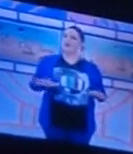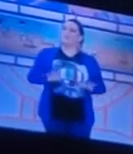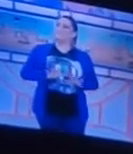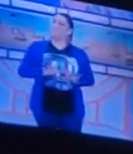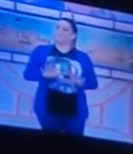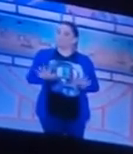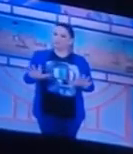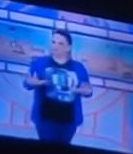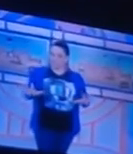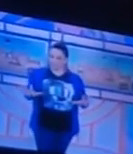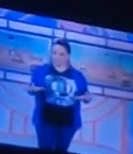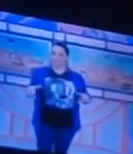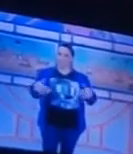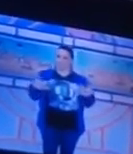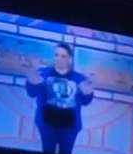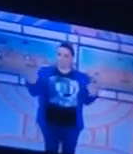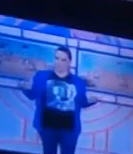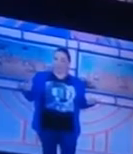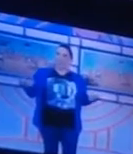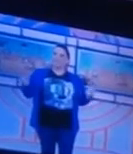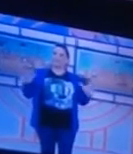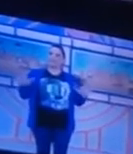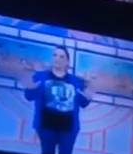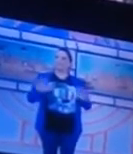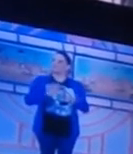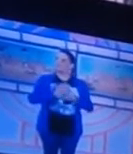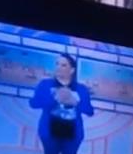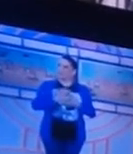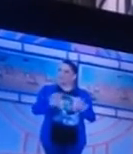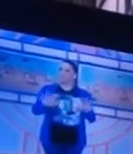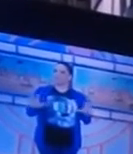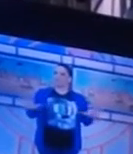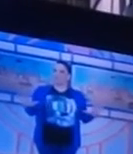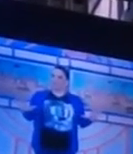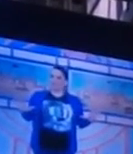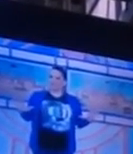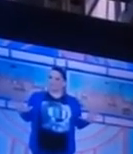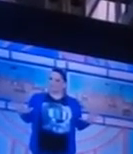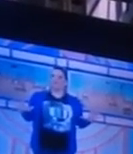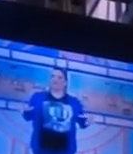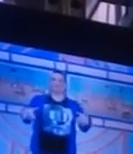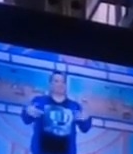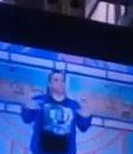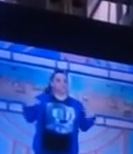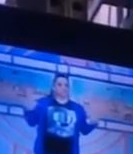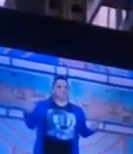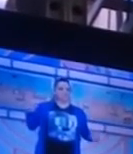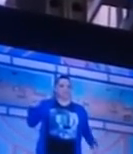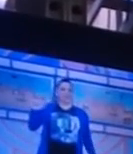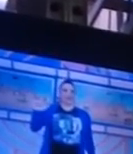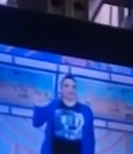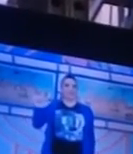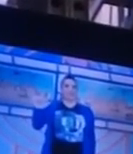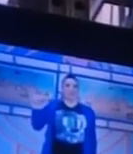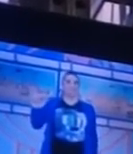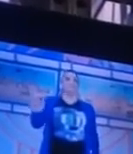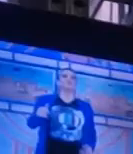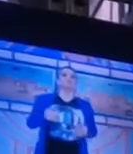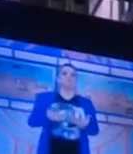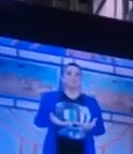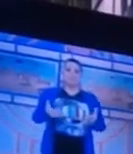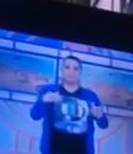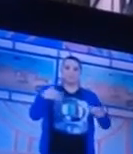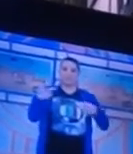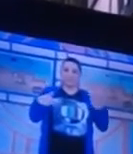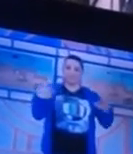pessoa muito importante, uma pessoa que vai passar o projeto inteiro com a gente, ensinando a linguagem